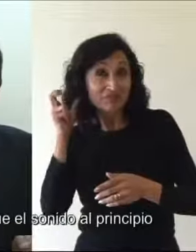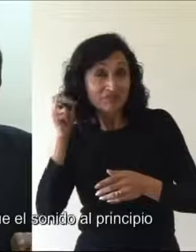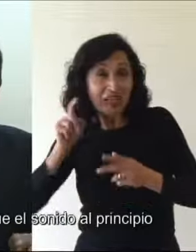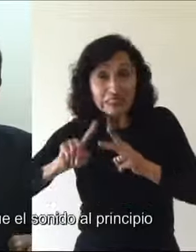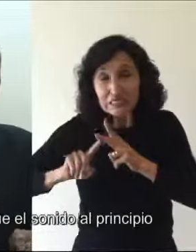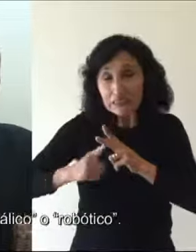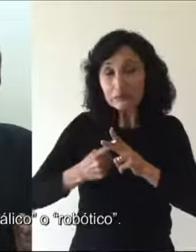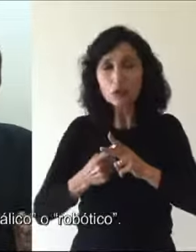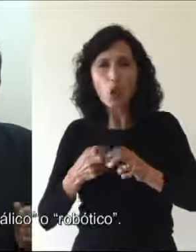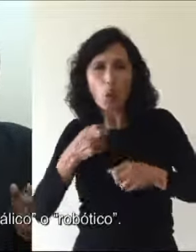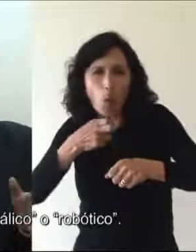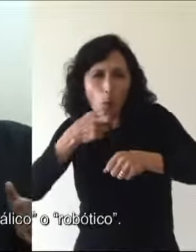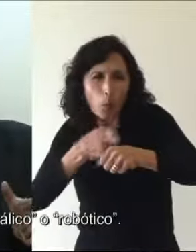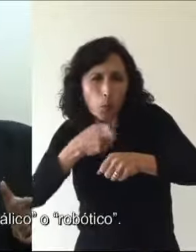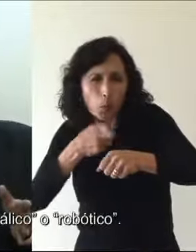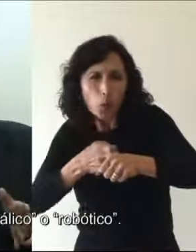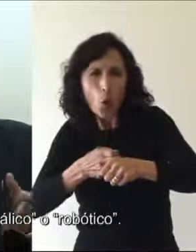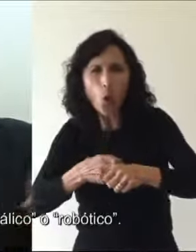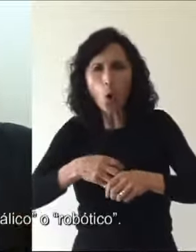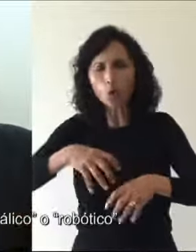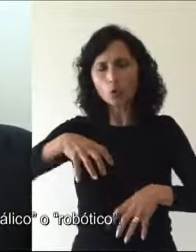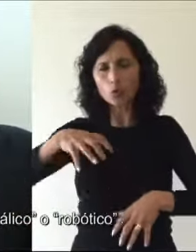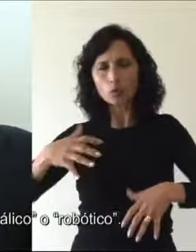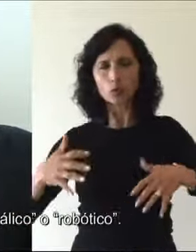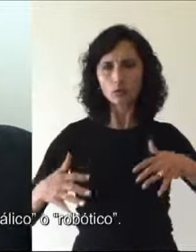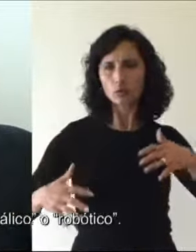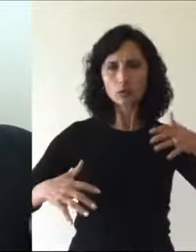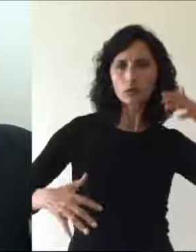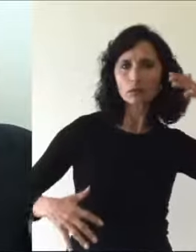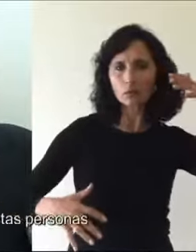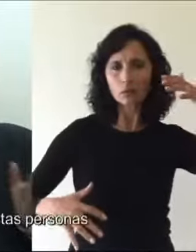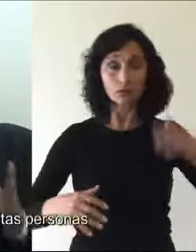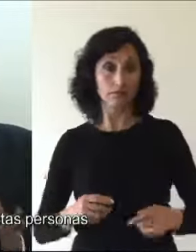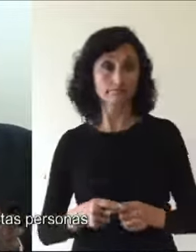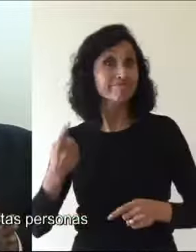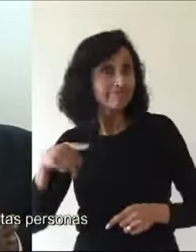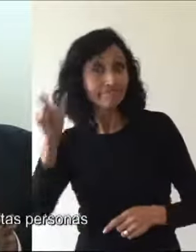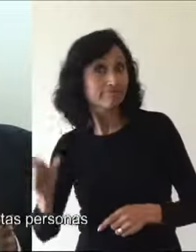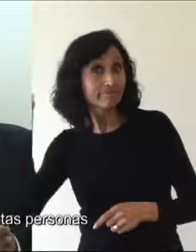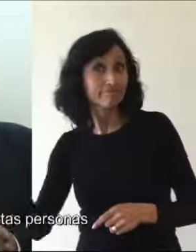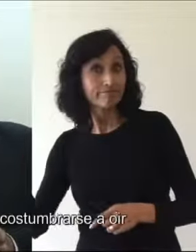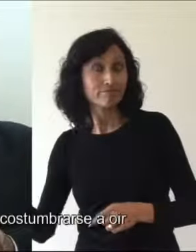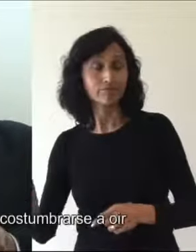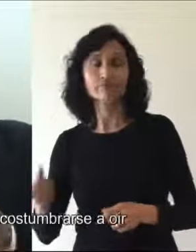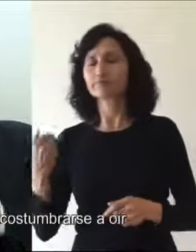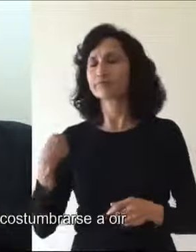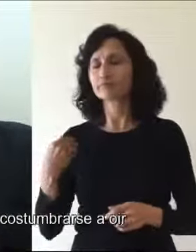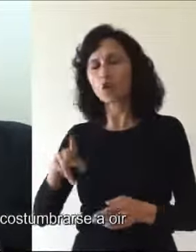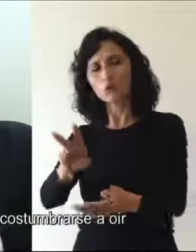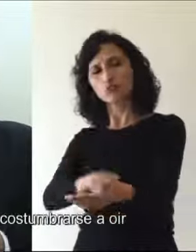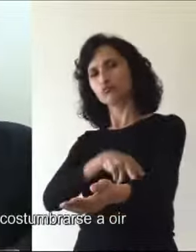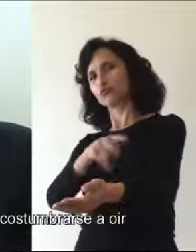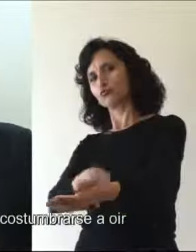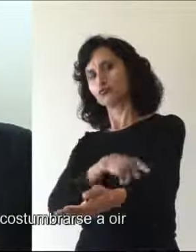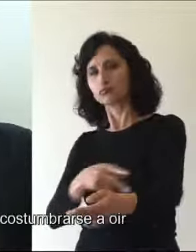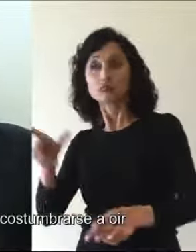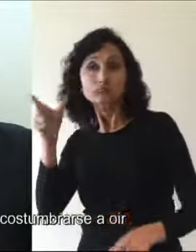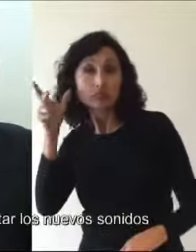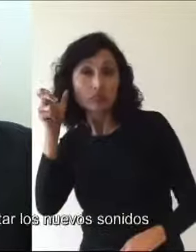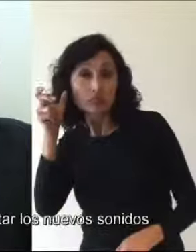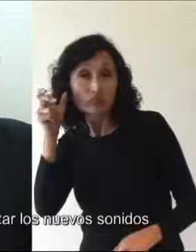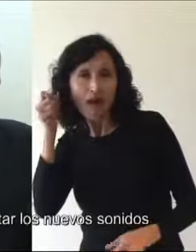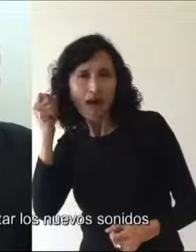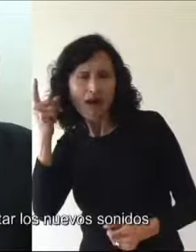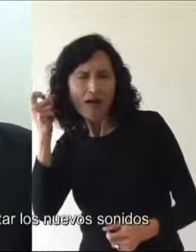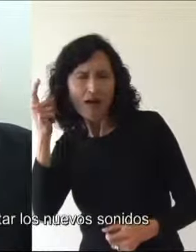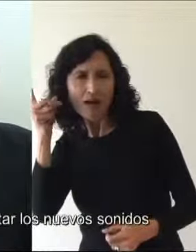al principio es metálico o robótico. Estas personas deben acostumbrarse a oír